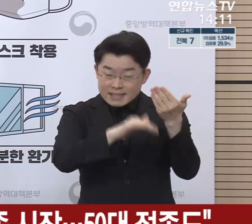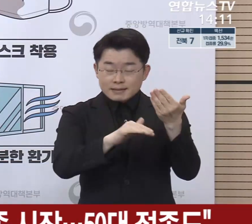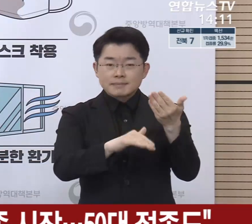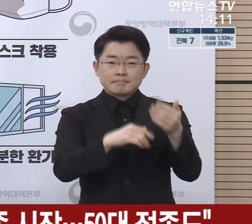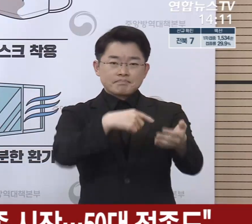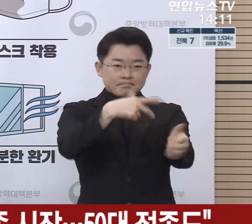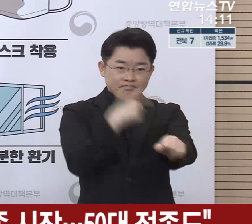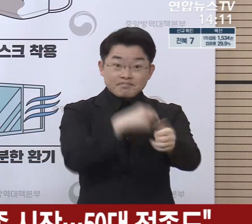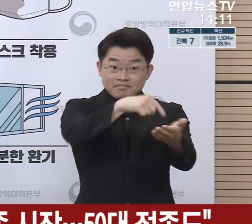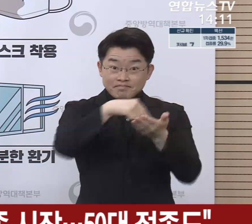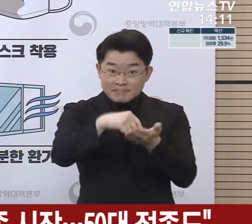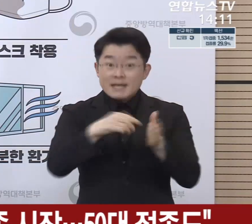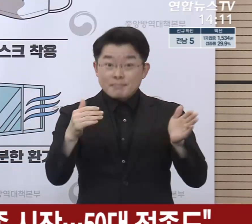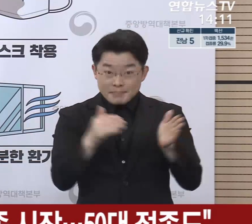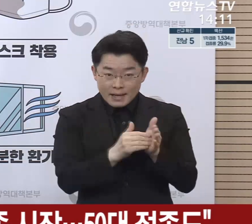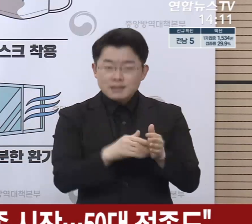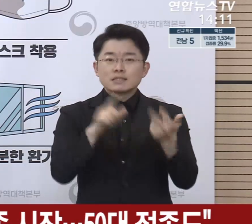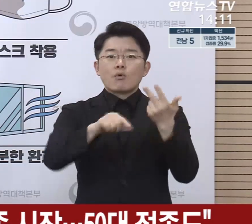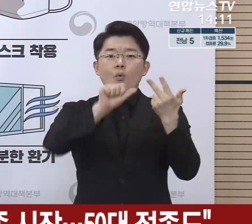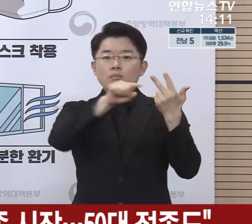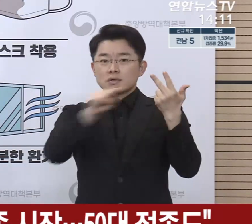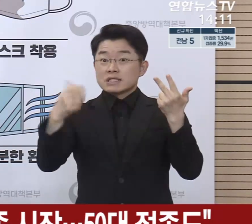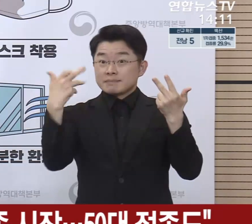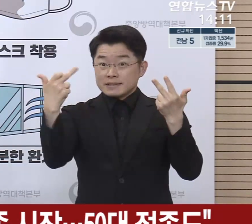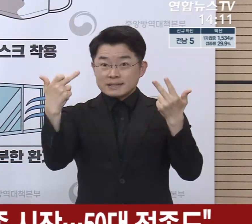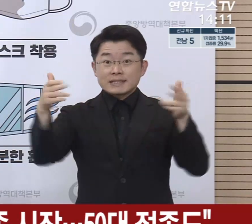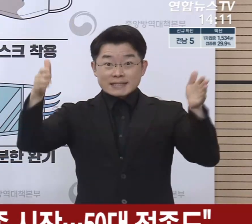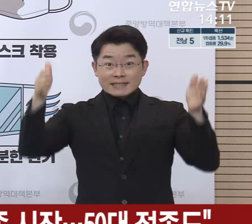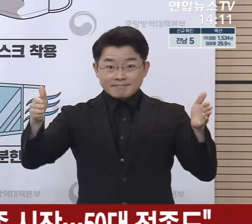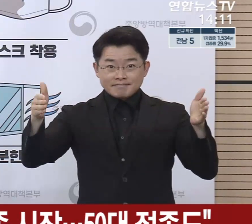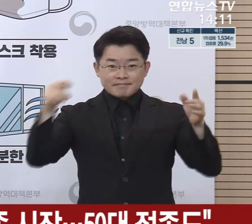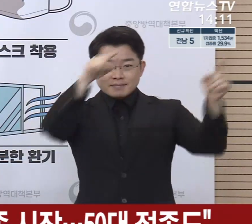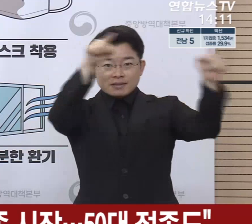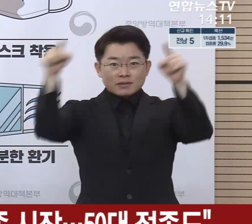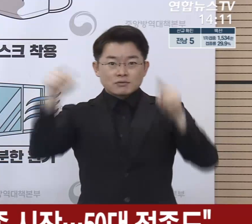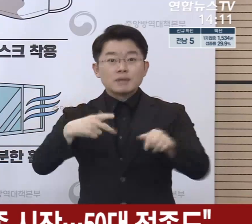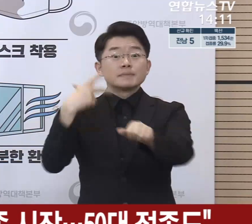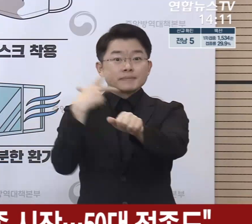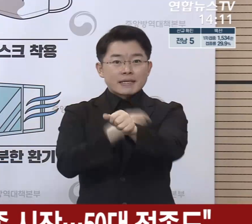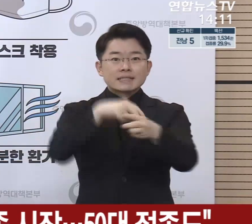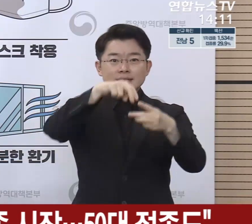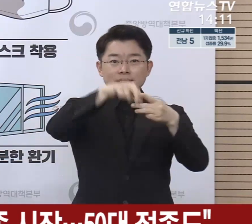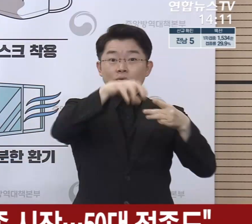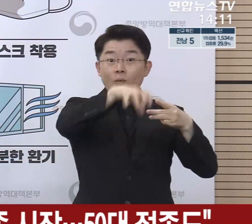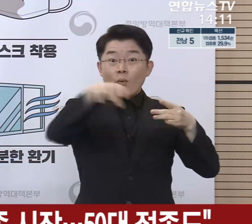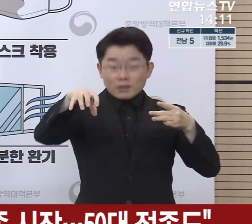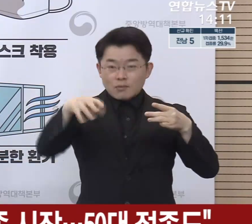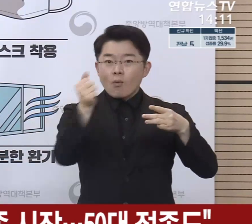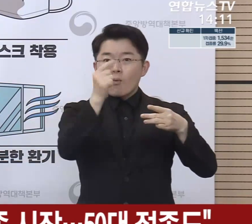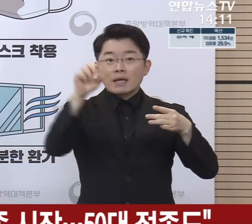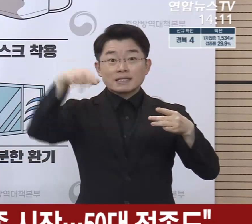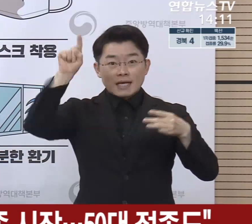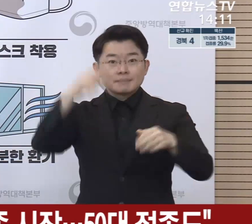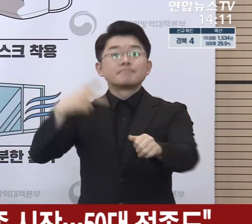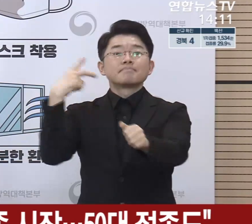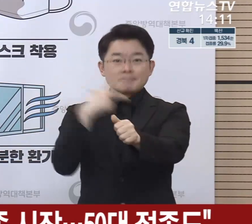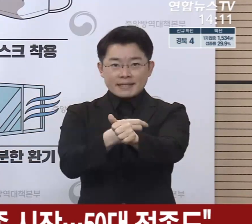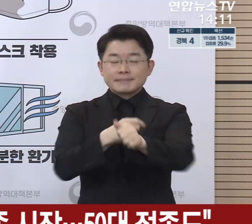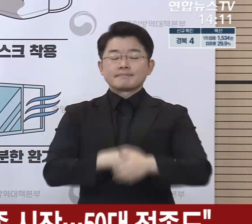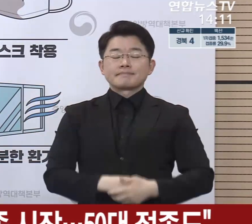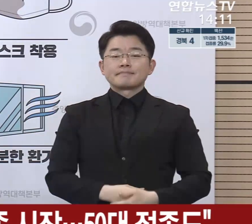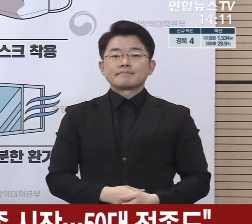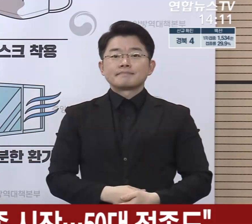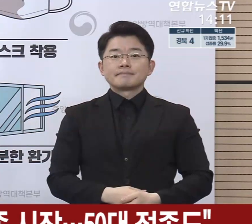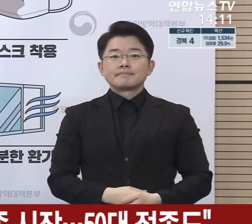추진을 하였고 7월 5일부터 17일까지 전국의 예방접종센터에서 화이자 백신으로 접종을